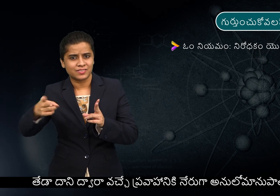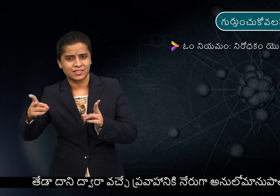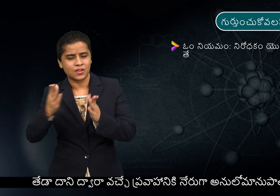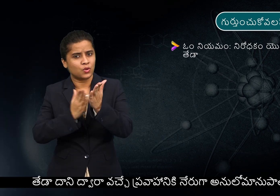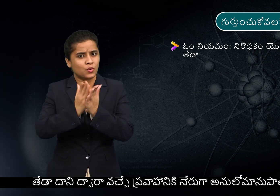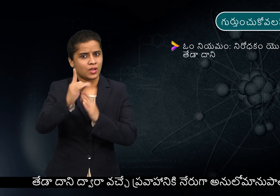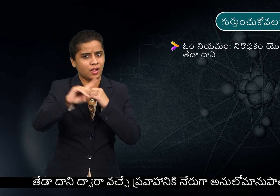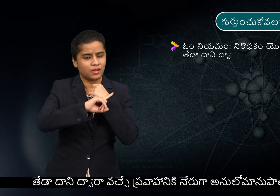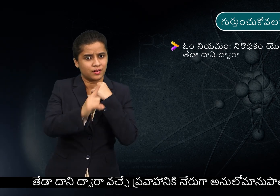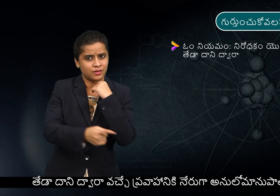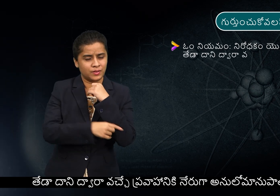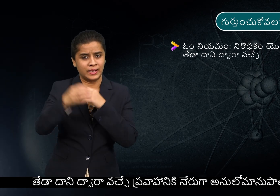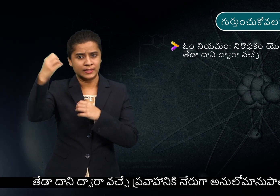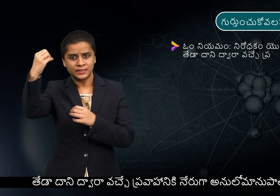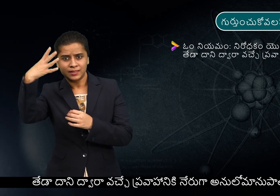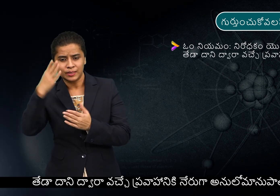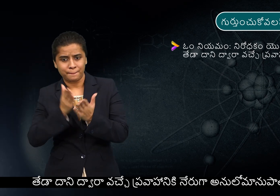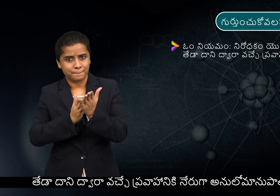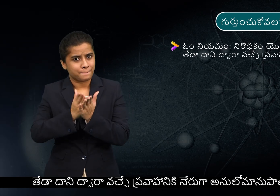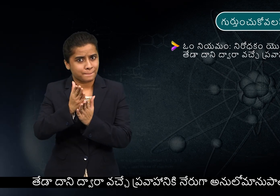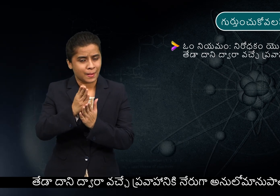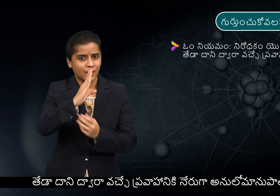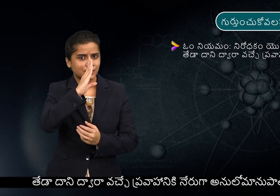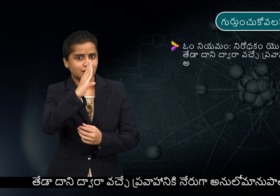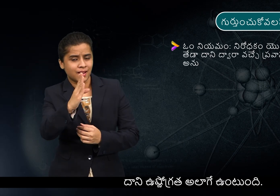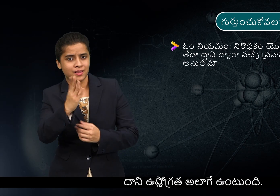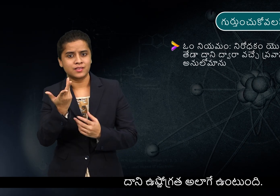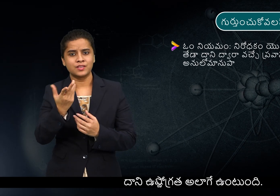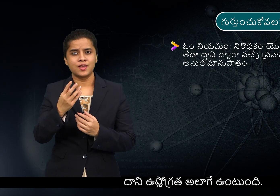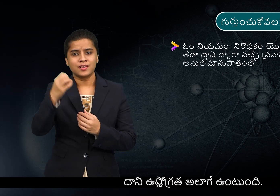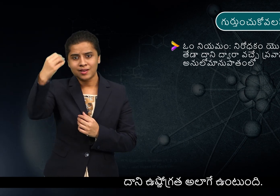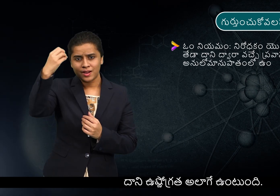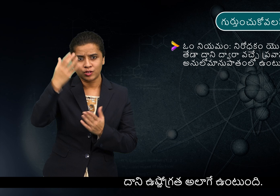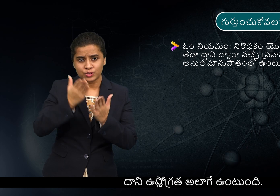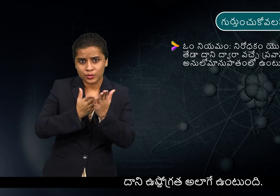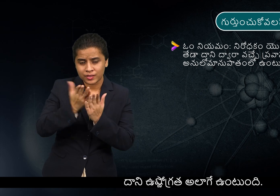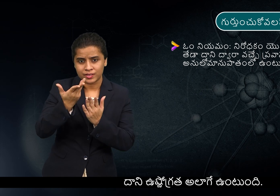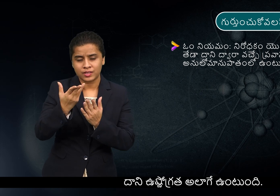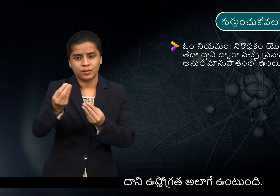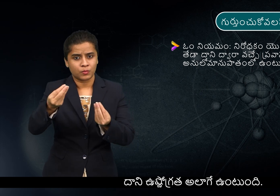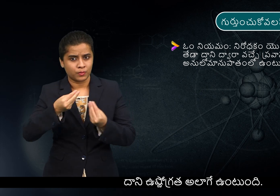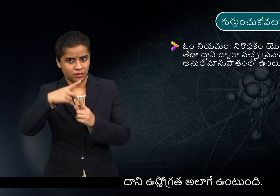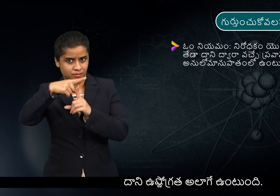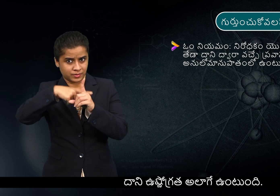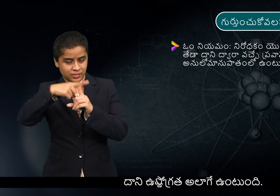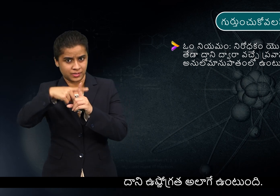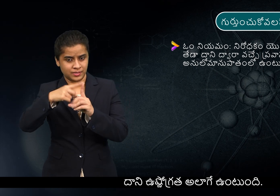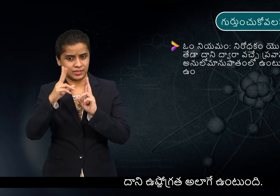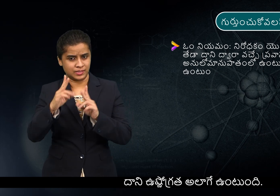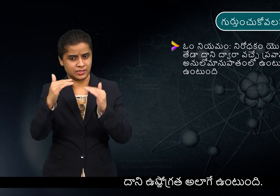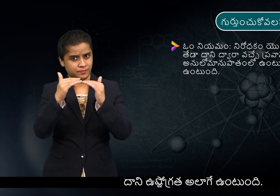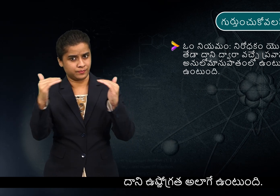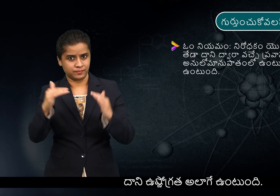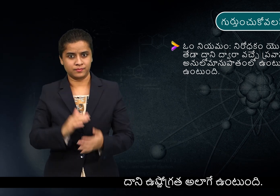వచ్చే ప్రవాహానికి నేరుగా అనులోమానుపాతంలో ఉంటుంది. దాని ఉష్ణోగ్రత అలాగే ఉంటుంది.